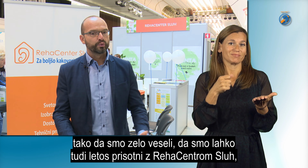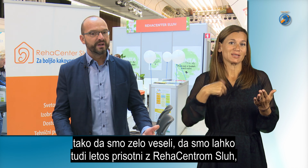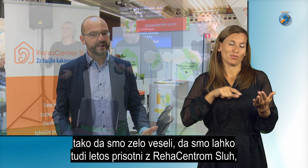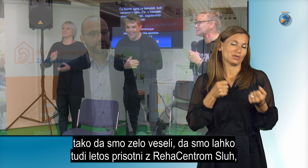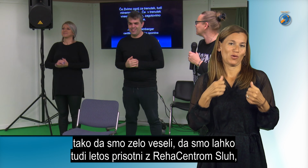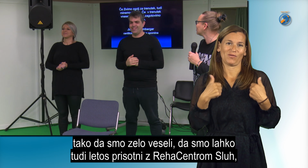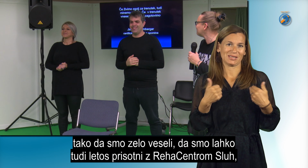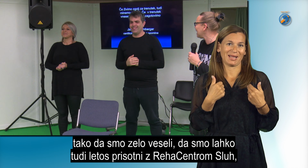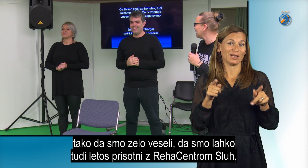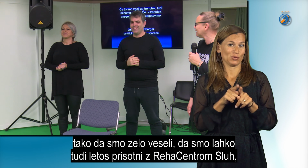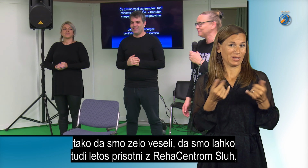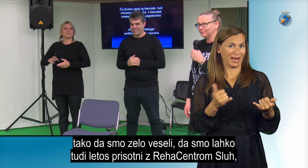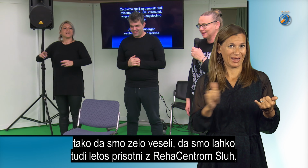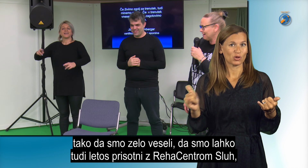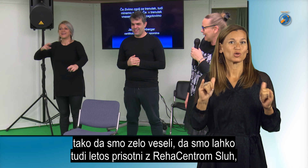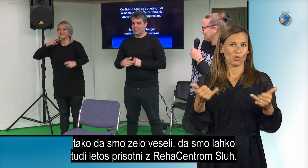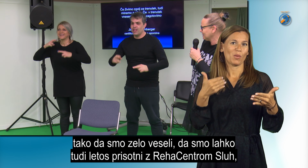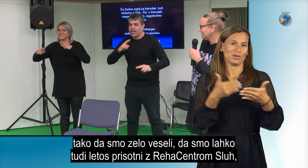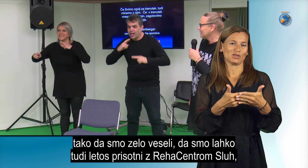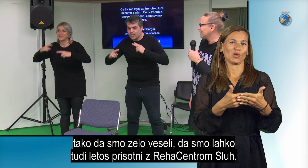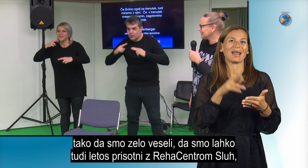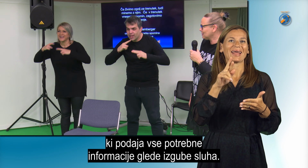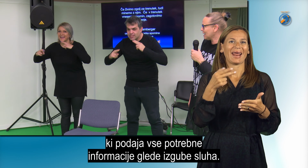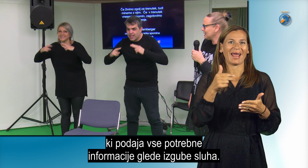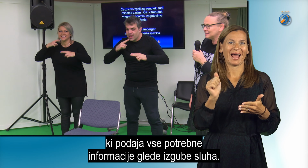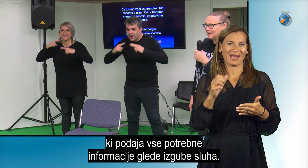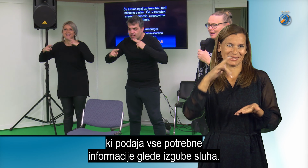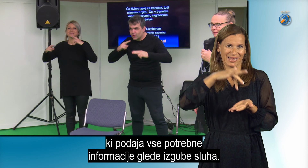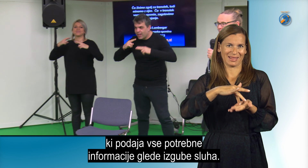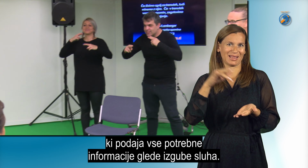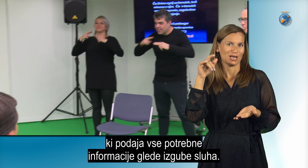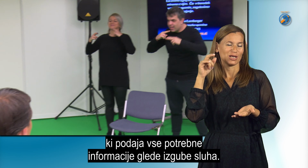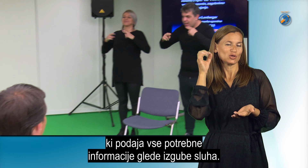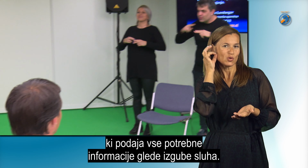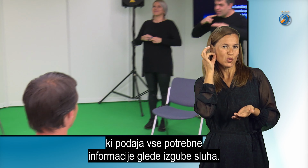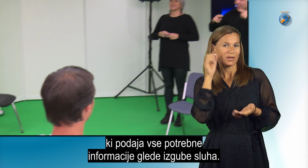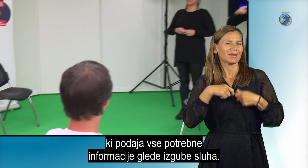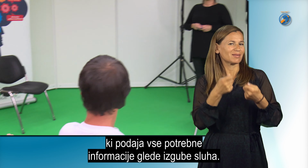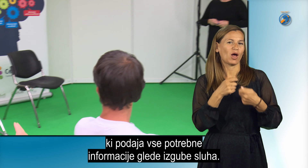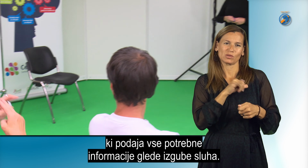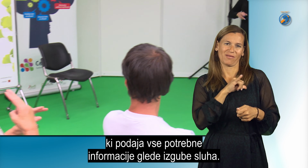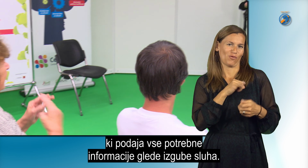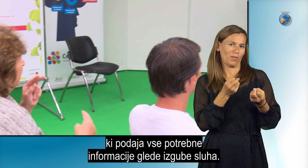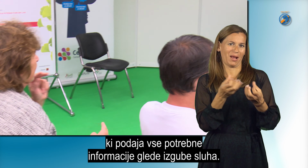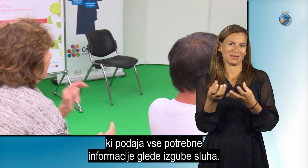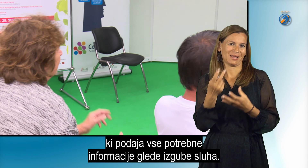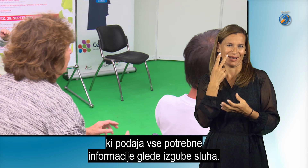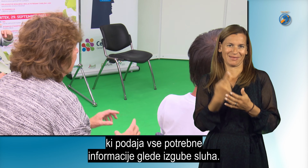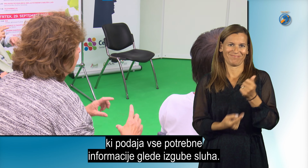smo lahko tudi letos prisotni z Reha centrom Sluh, ki podaja vse potrebne informacije glede izgube sluha.